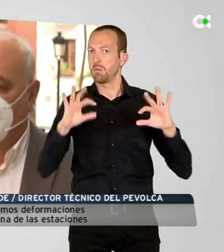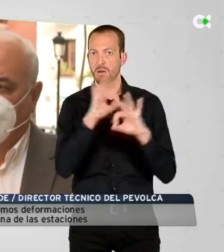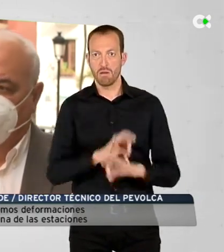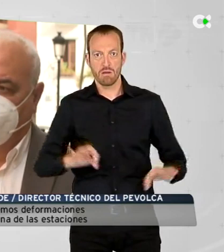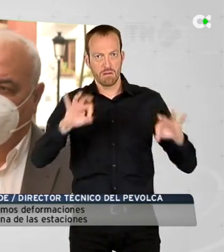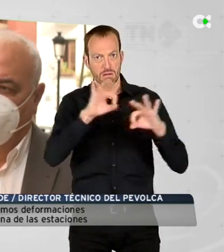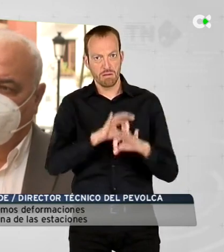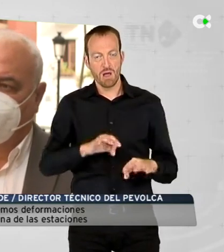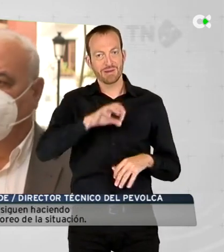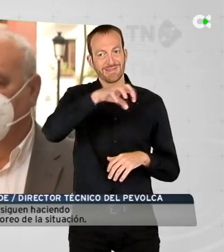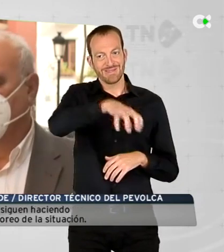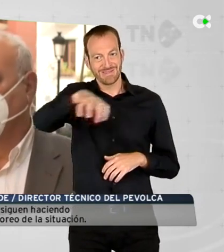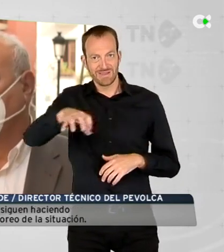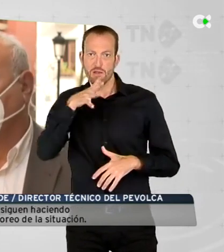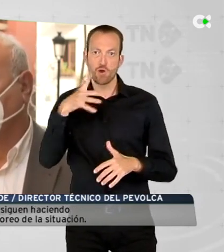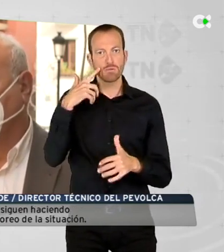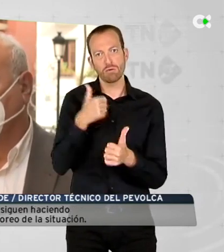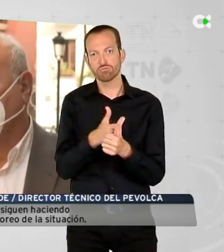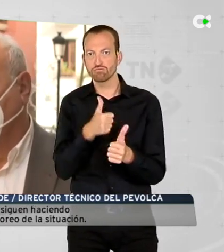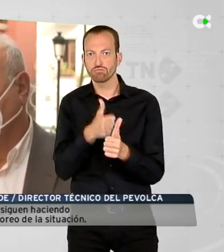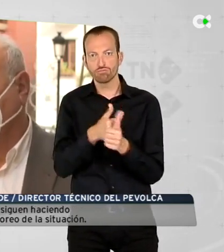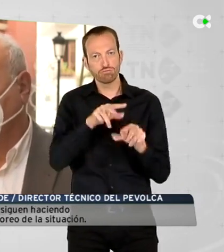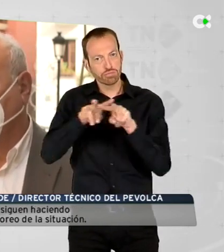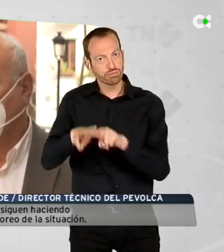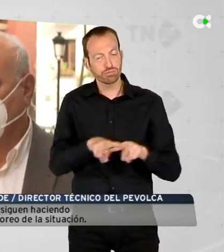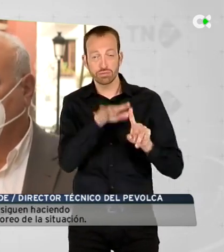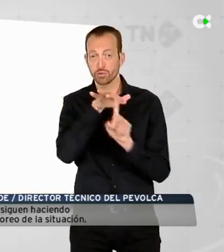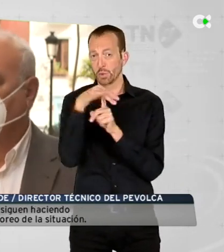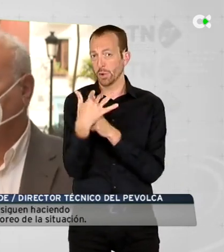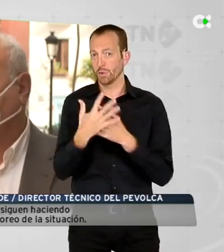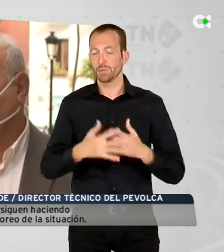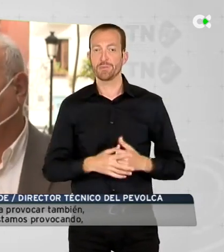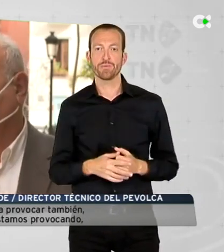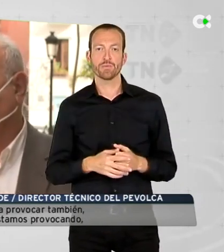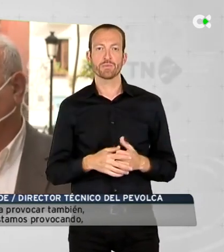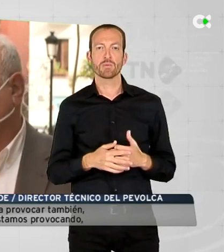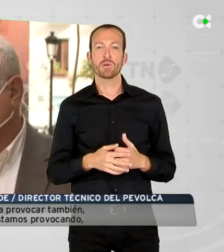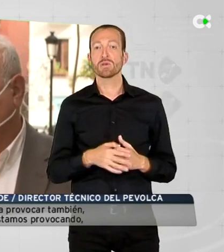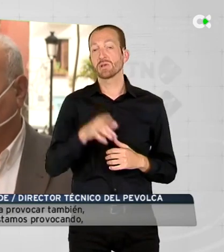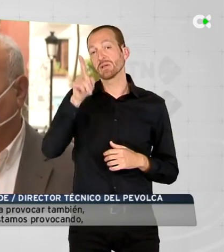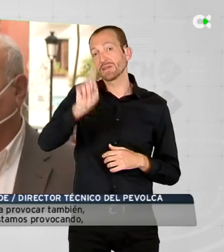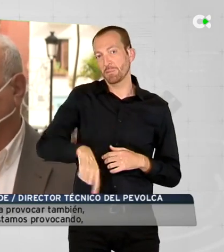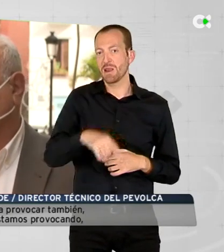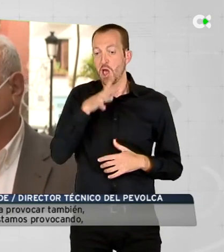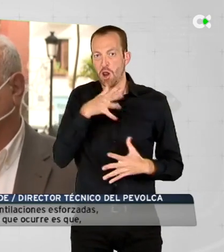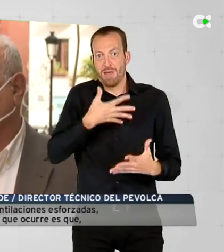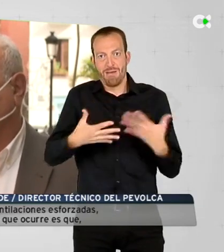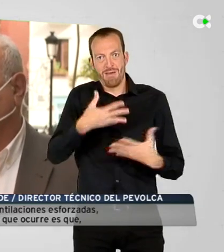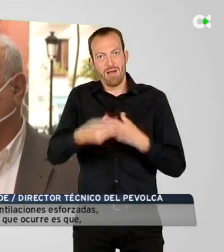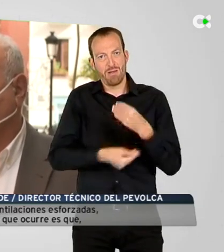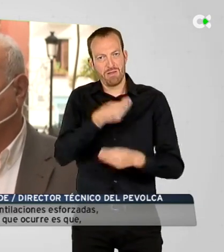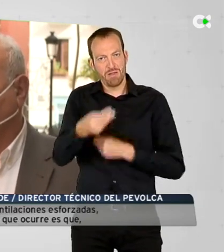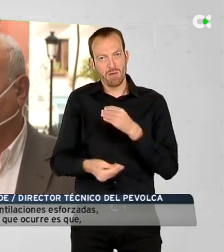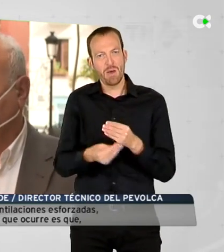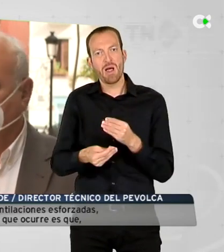las estaciones que siguen haciendo el monitoreo de la situación. Vamos a provocar también, ya lo estamos provocando, algunas